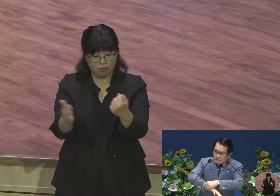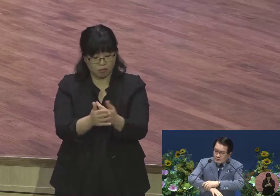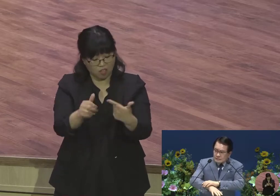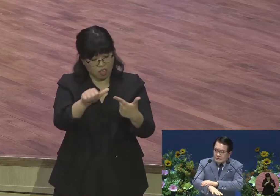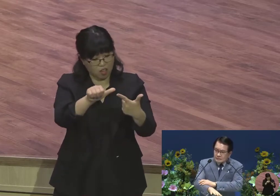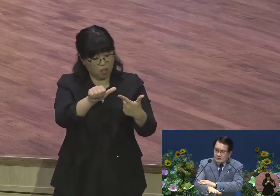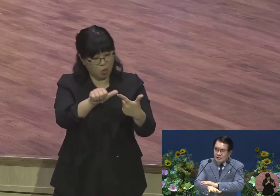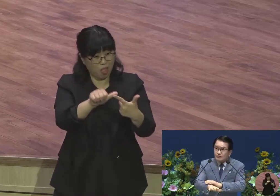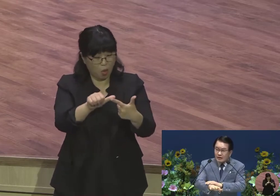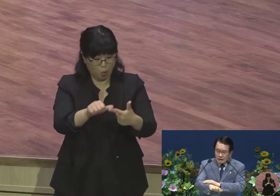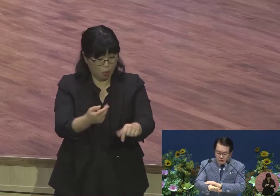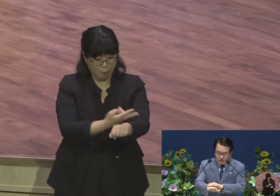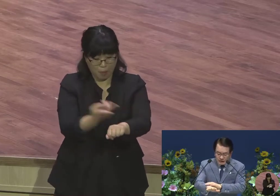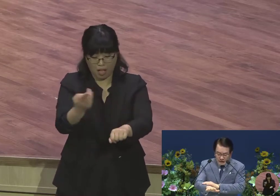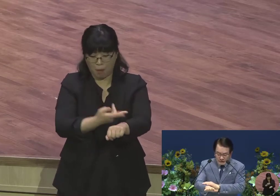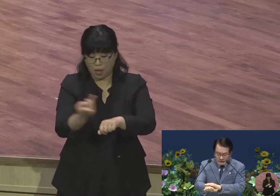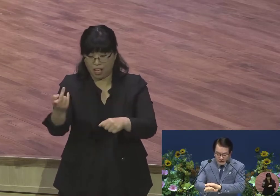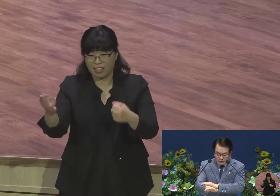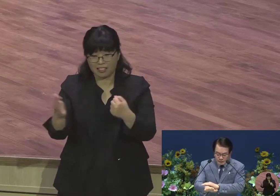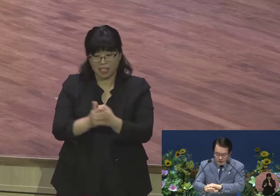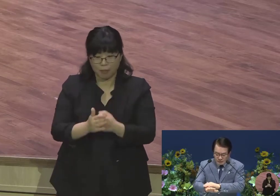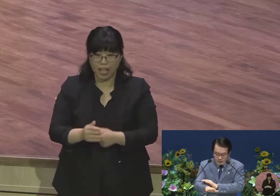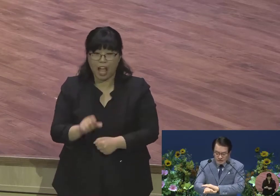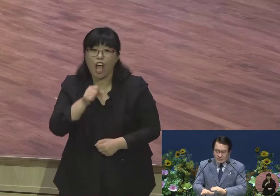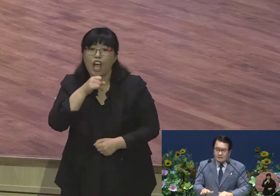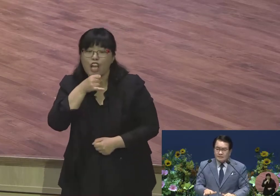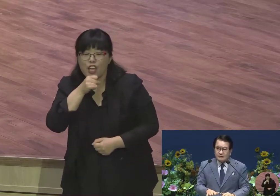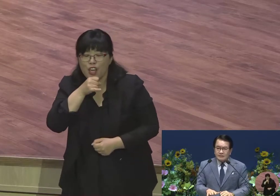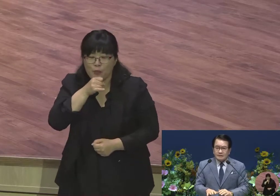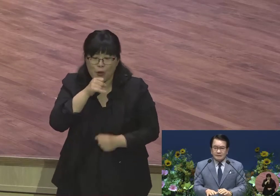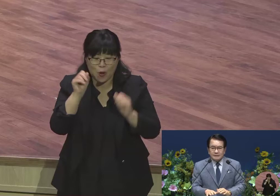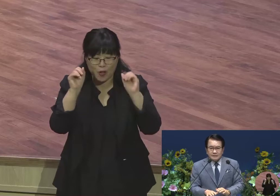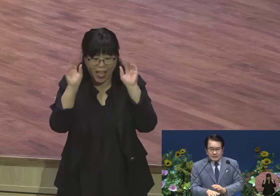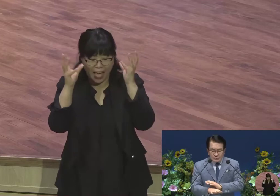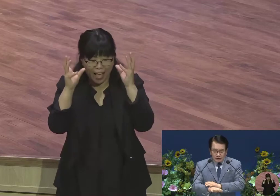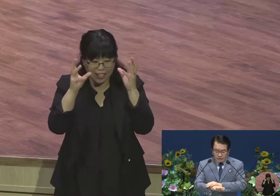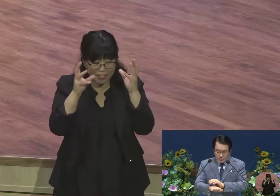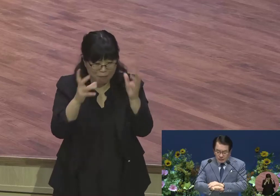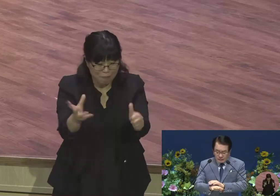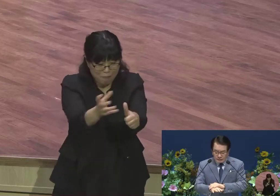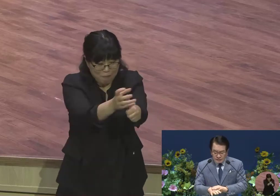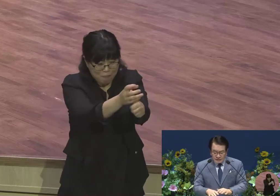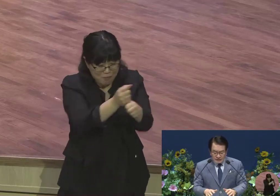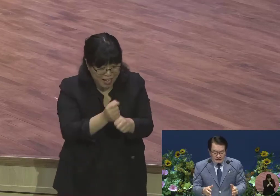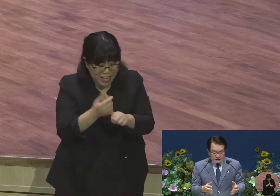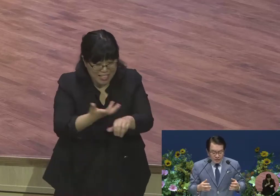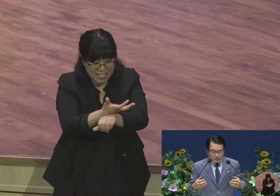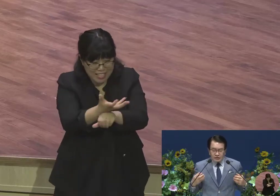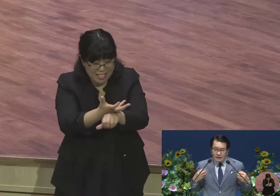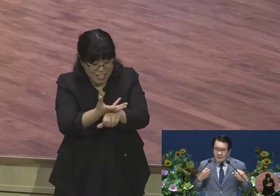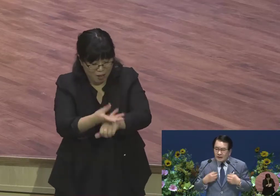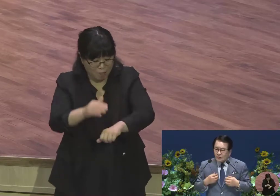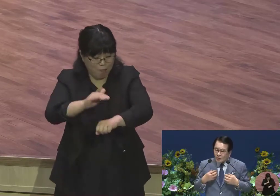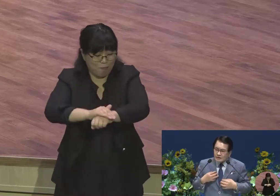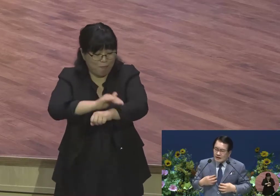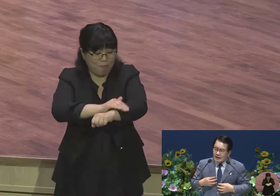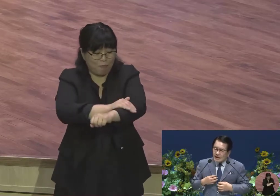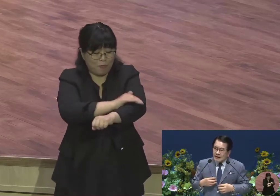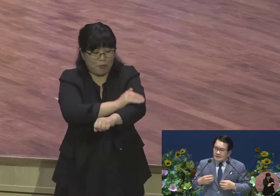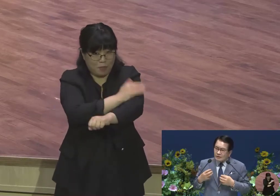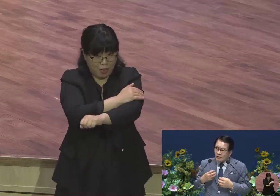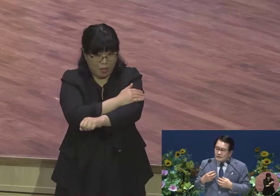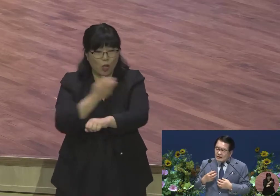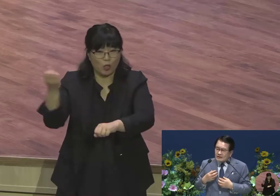염소 새끼 가죽을 딱 틀을 붙여가 그래가 속이고 애서의 옷을 입어가지고